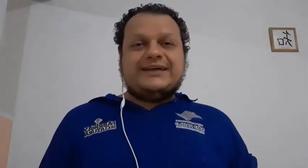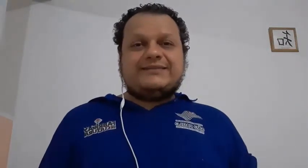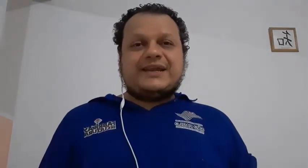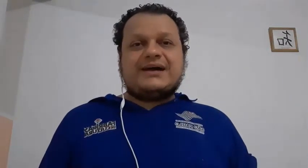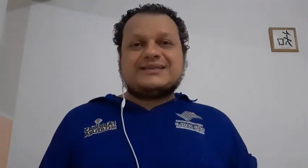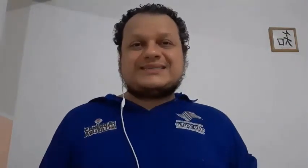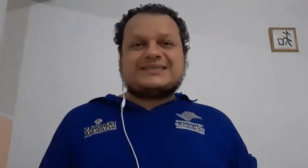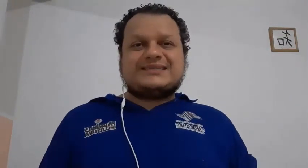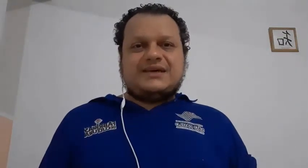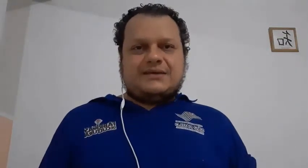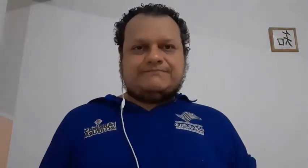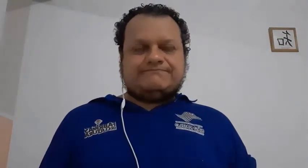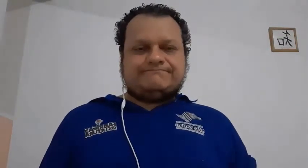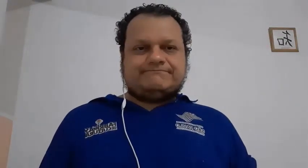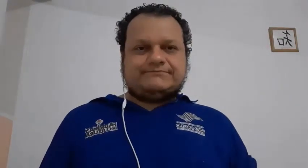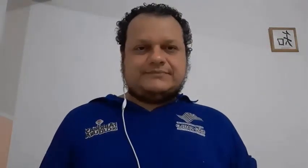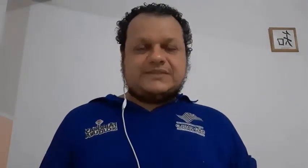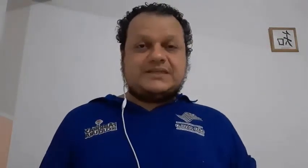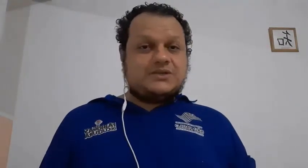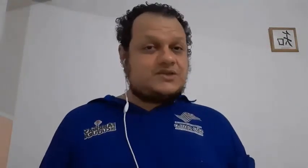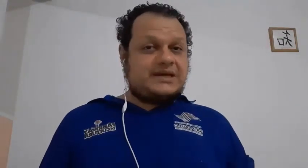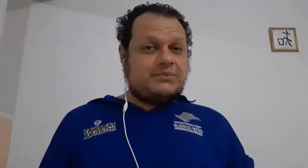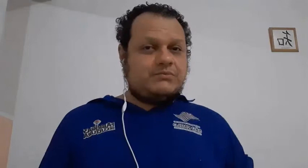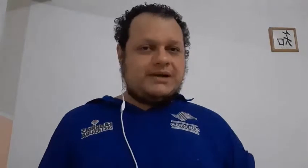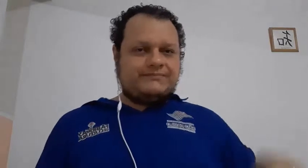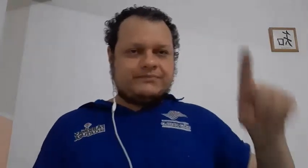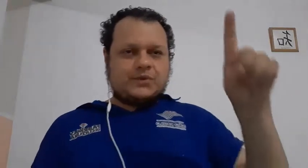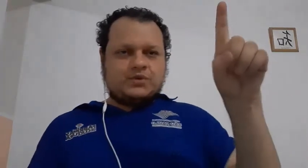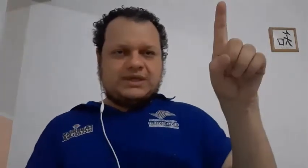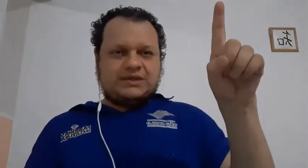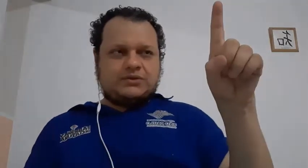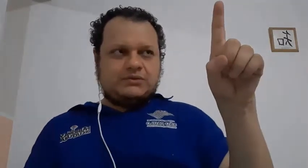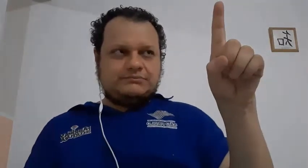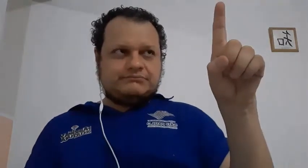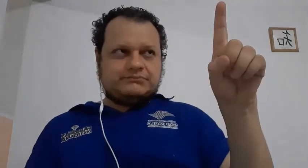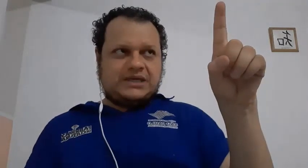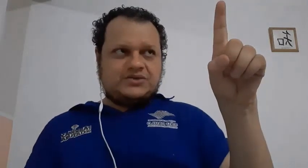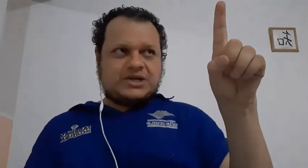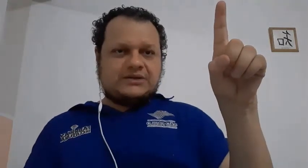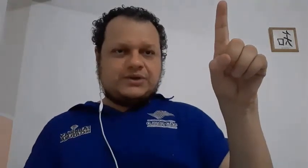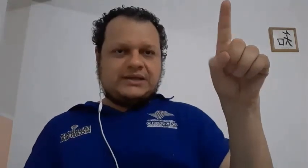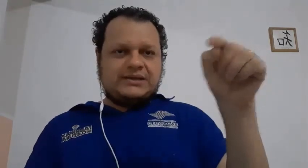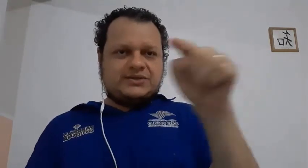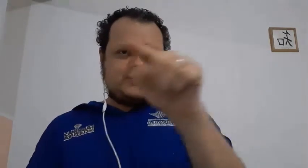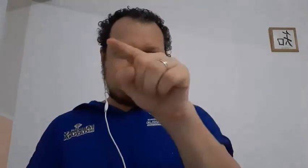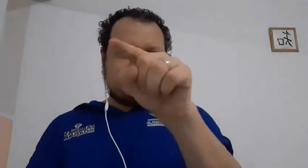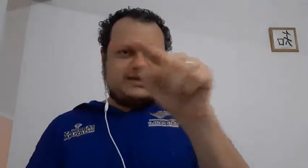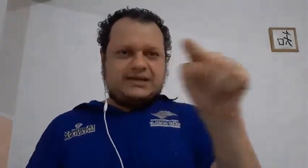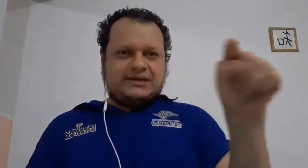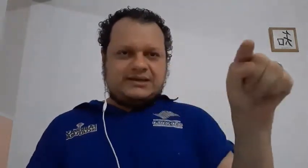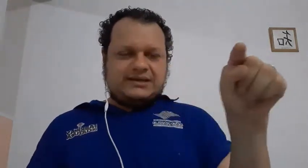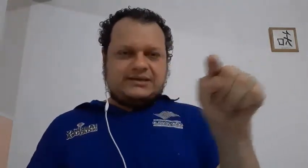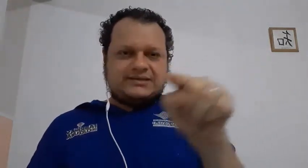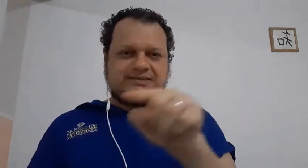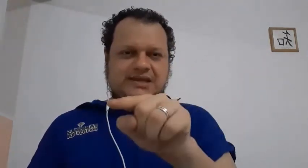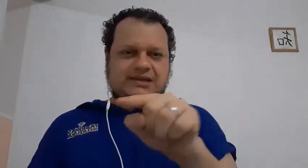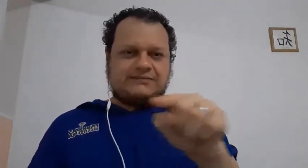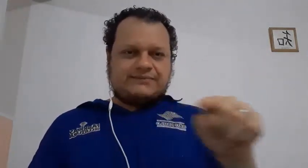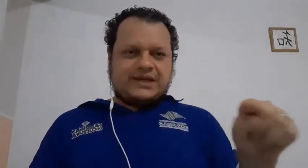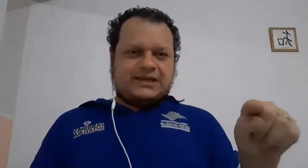Letra Z. Z de Zabumba. O dedo indicador em risco e desenha a letra